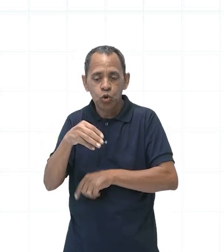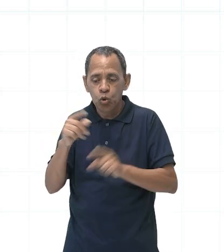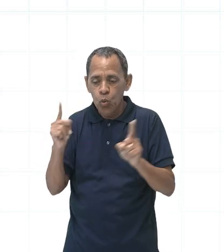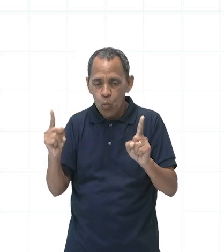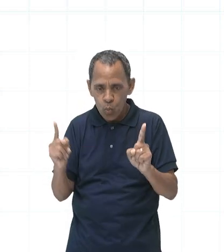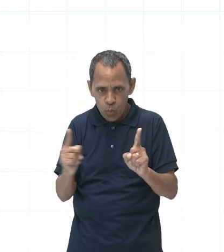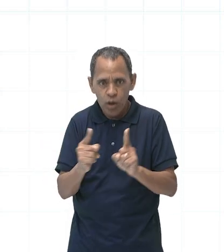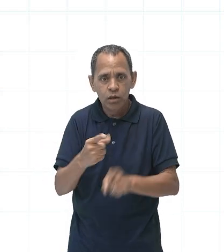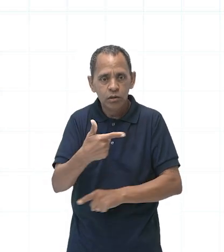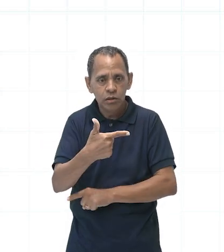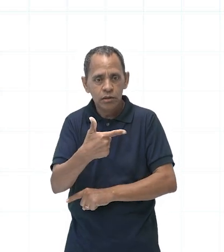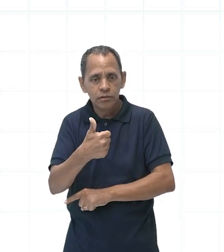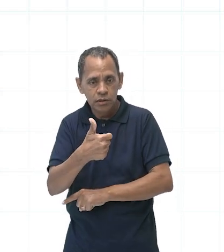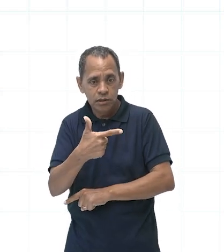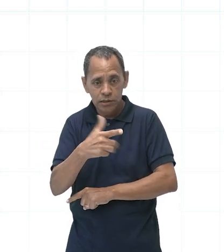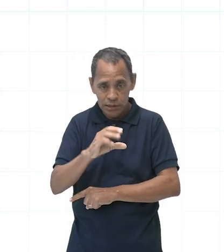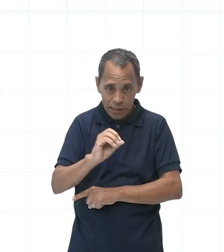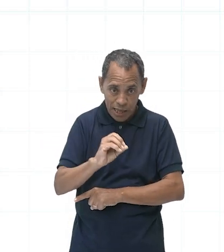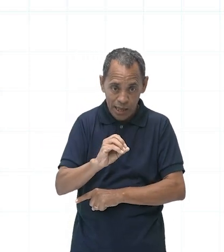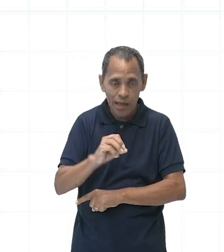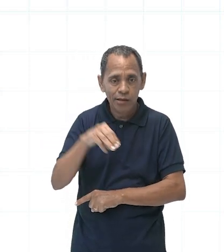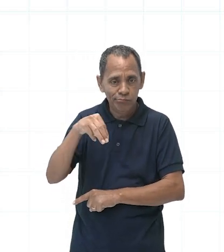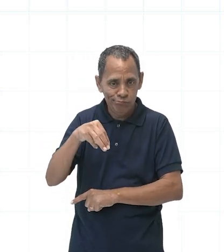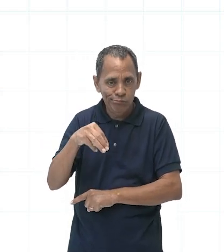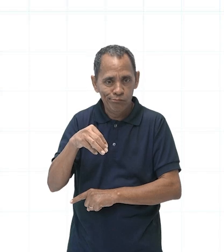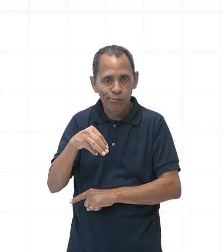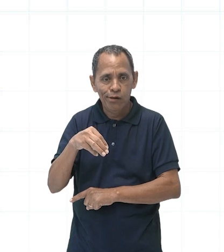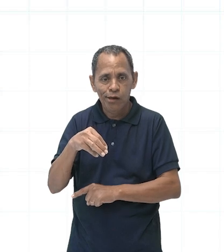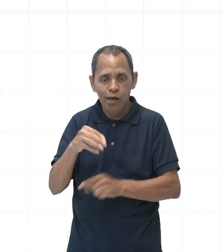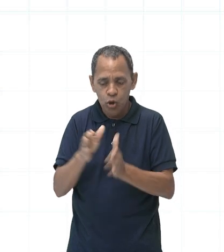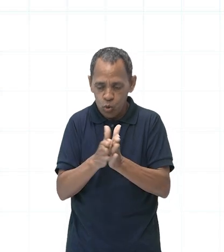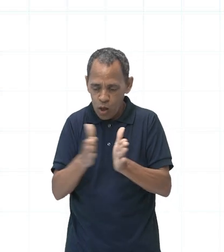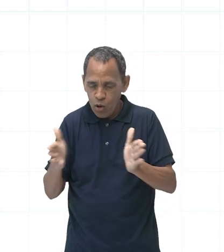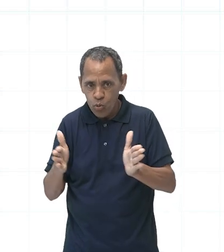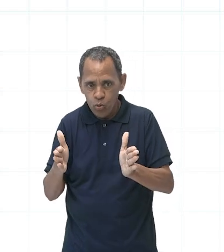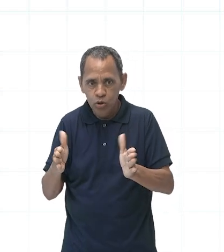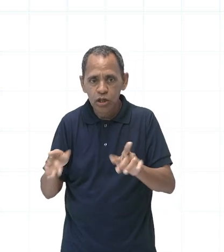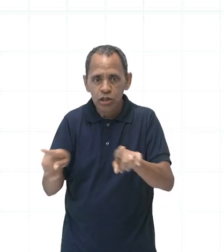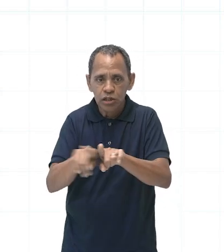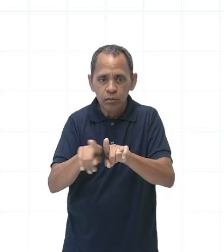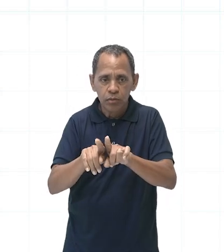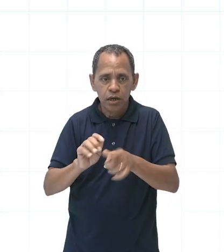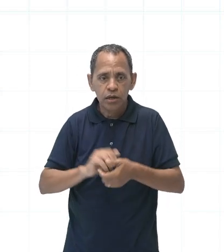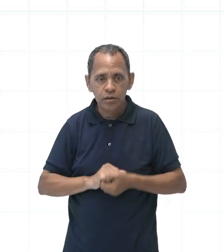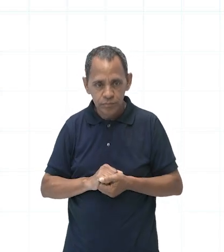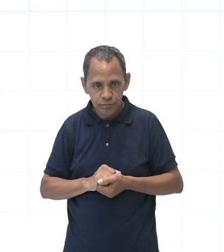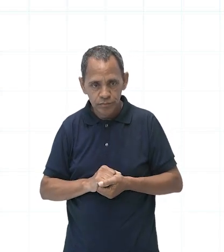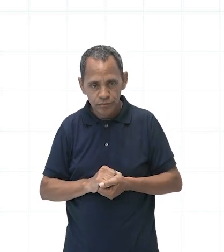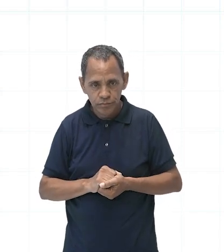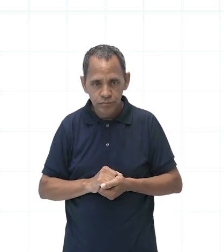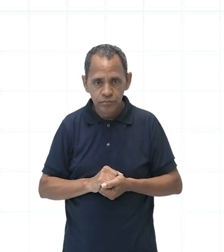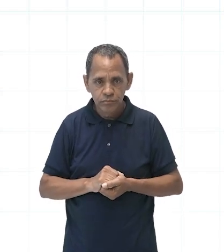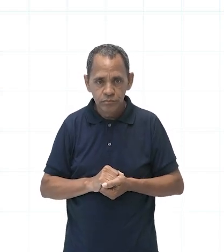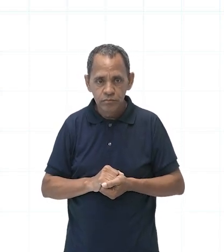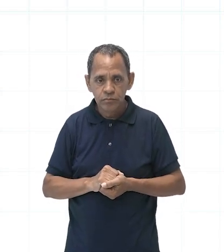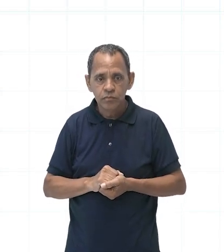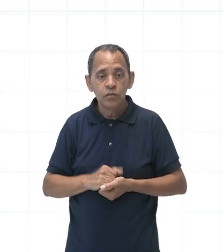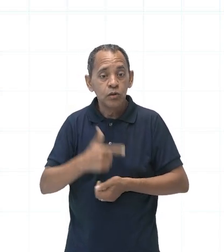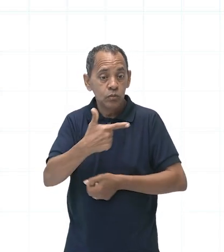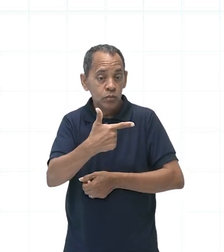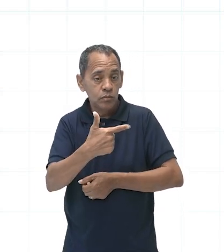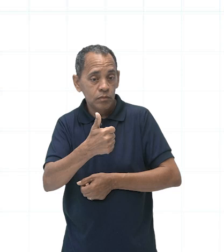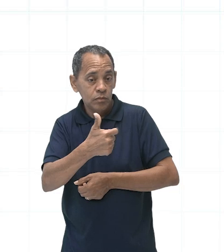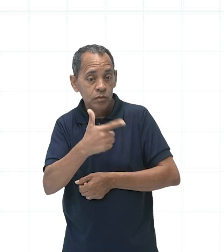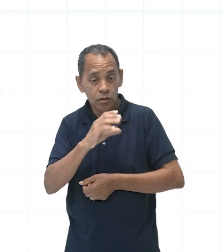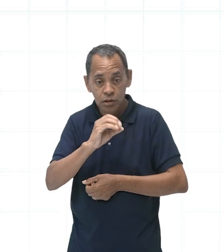largura, 50 metros para os cursos d'água que tenham 10 a 50 metros de largura, 100